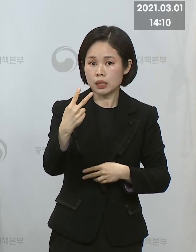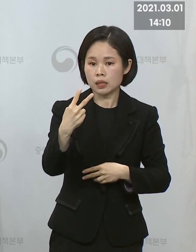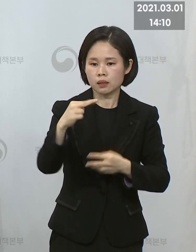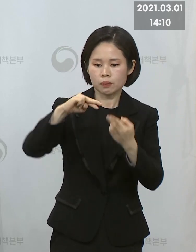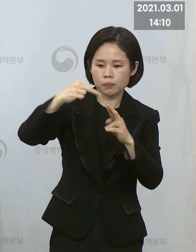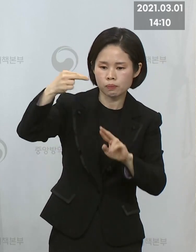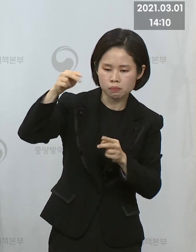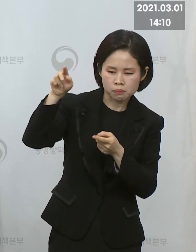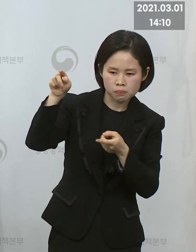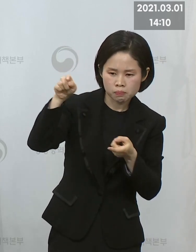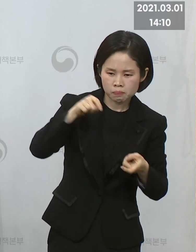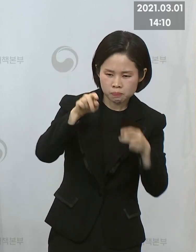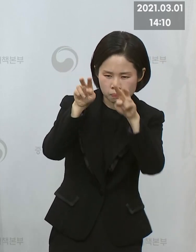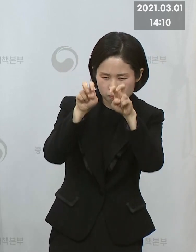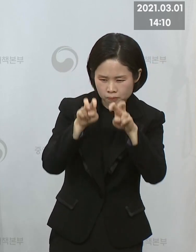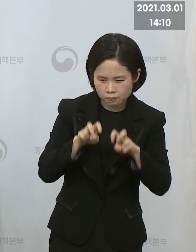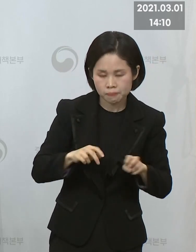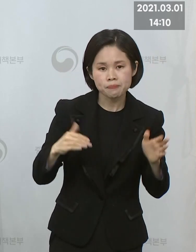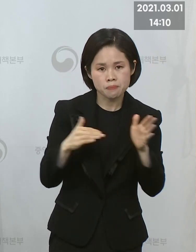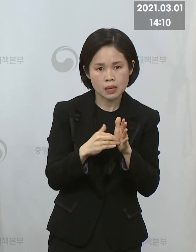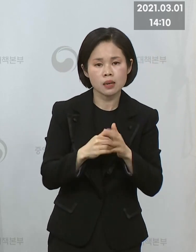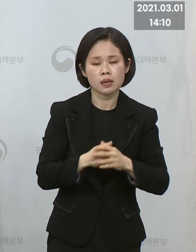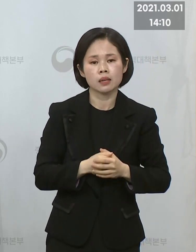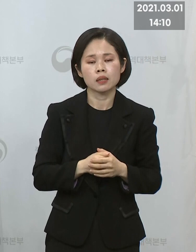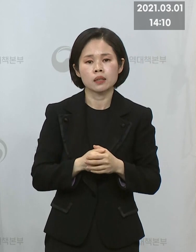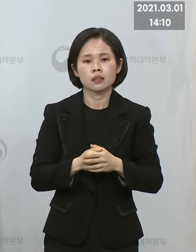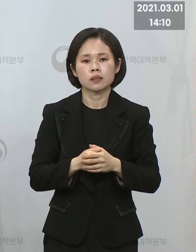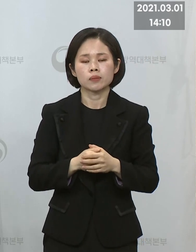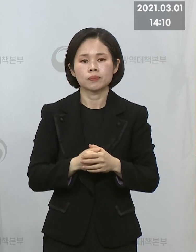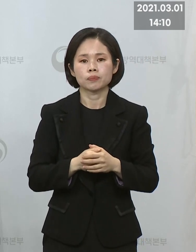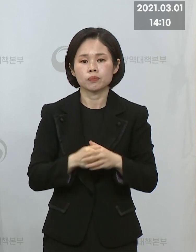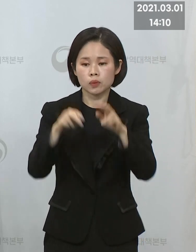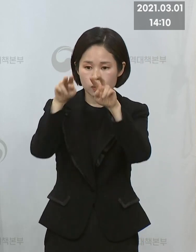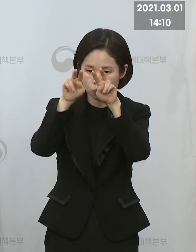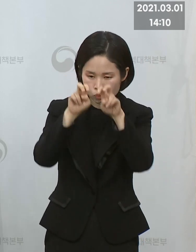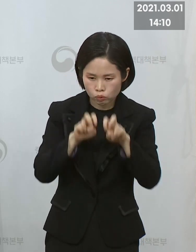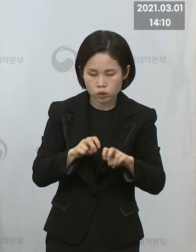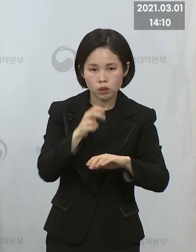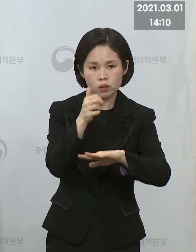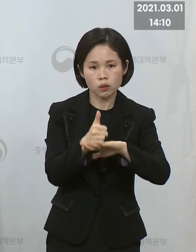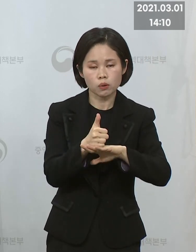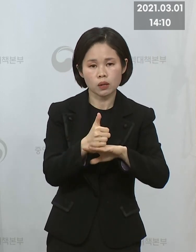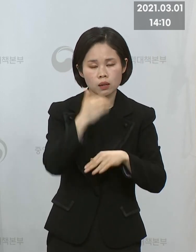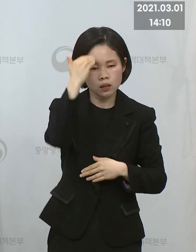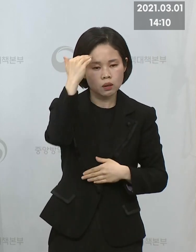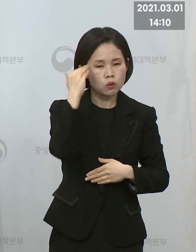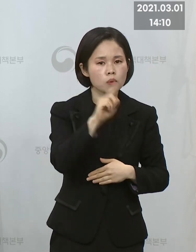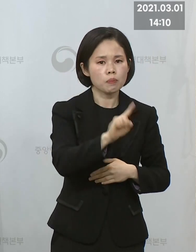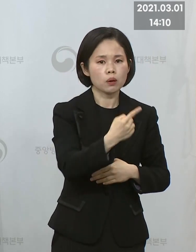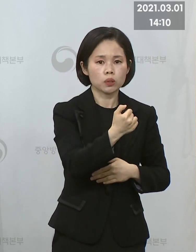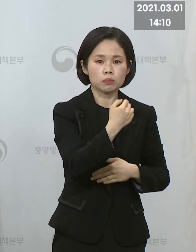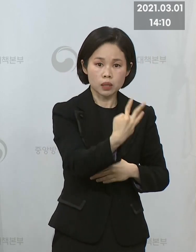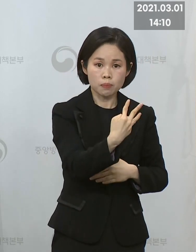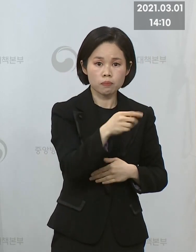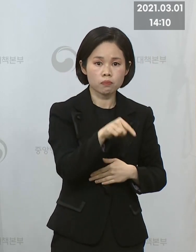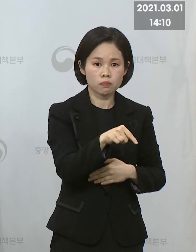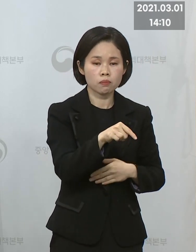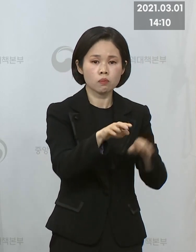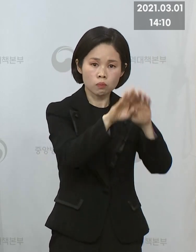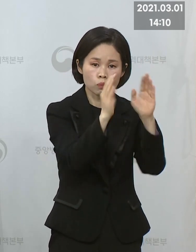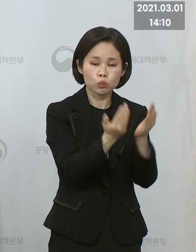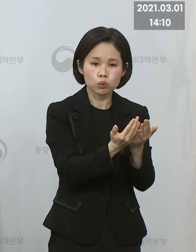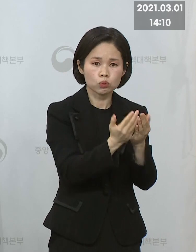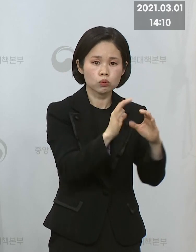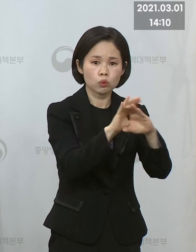대해서 변이 여부에 대한 분석이 진행되었습니다. 분석한 결과 국내의 153건에 대해서는 모두